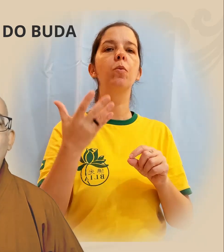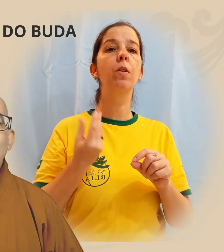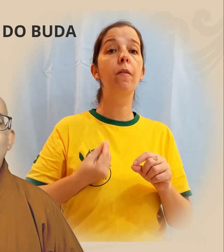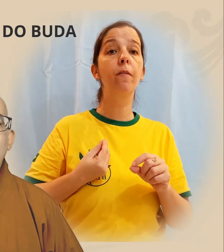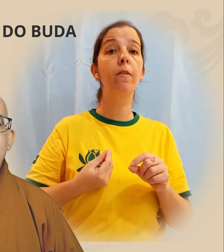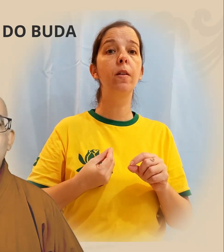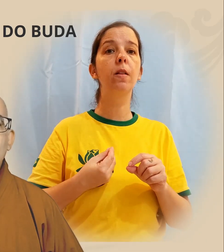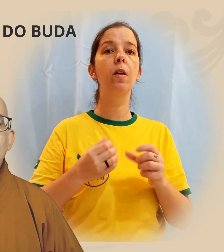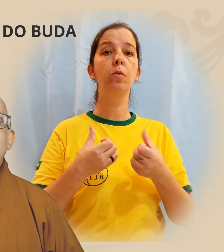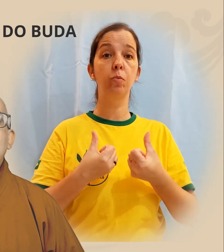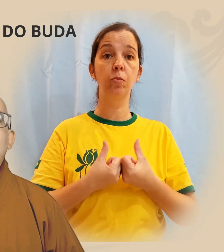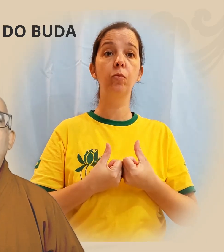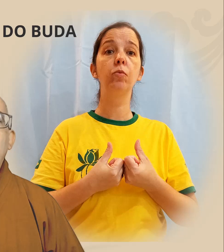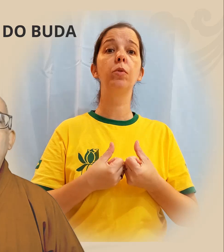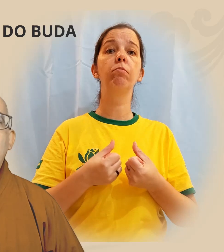que ocorreram